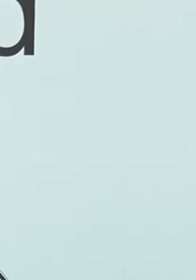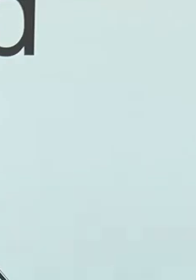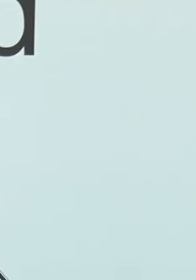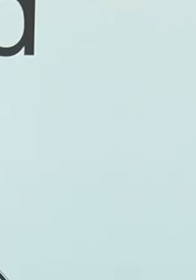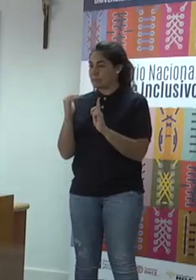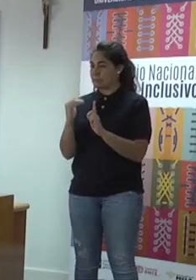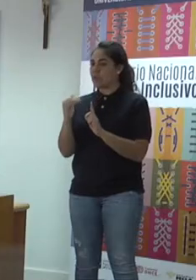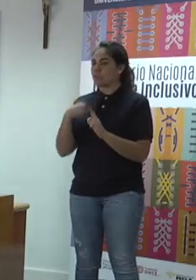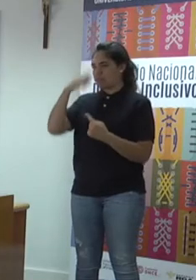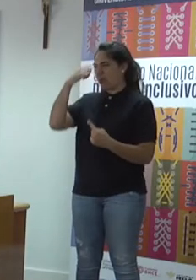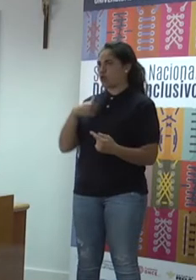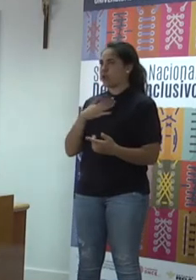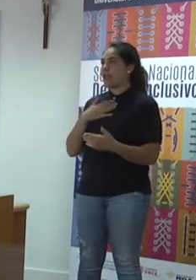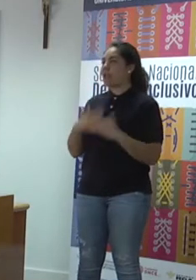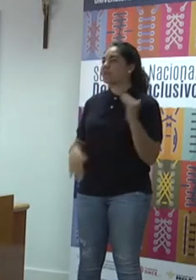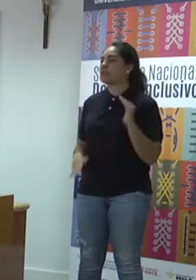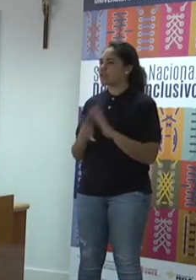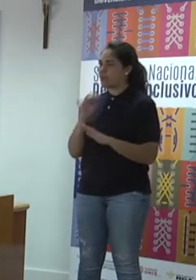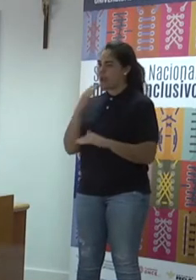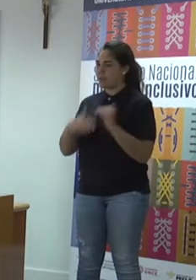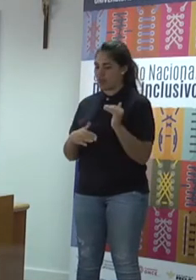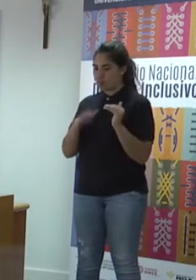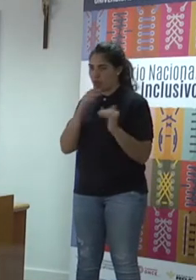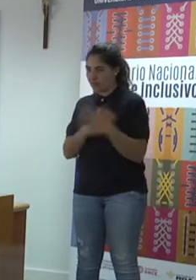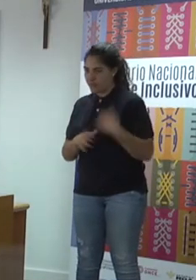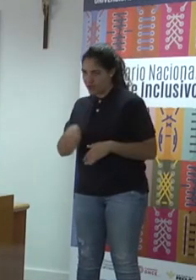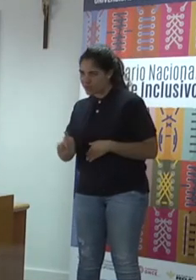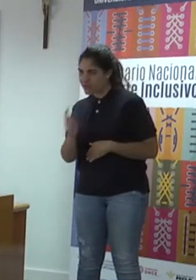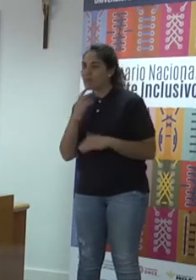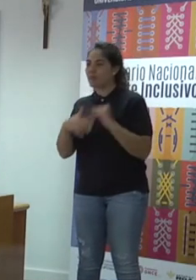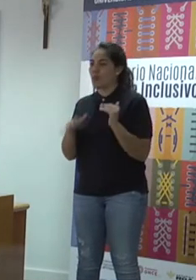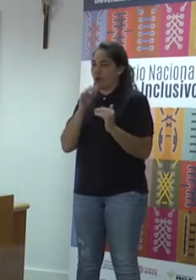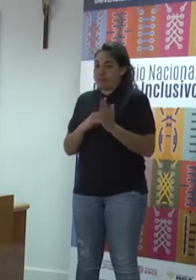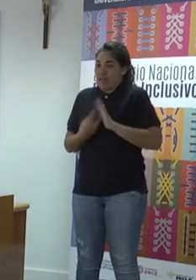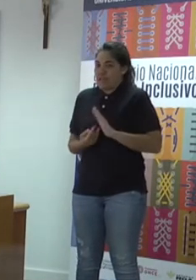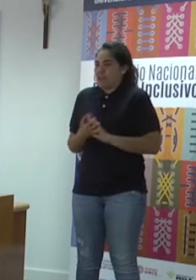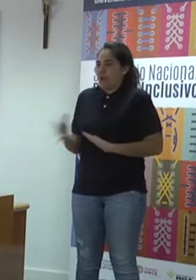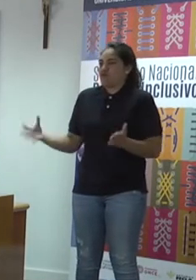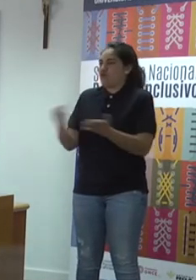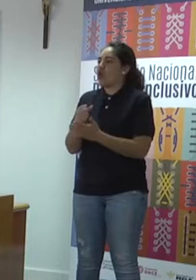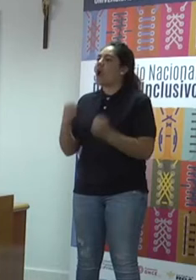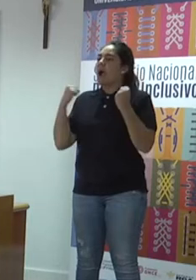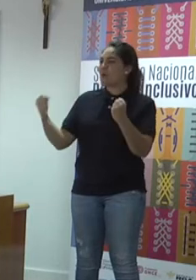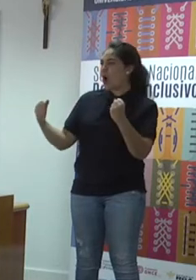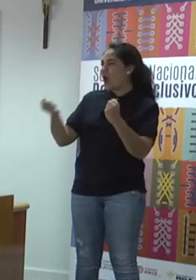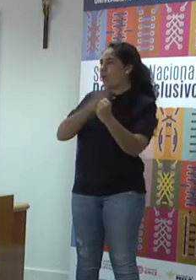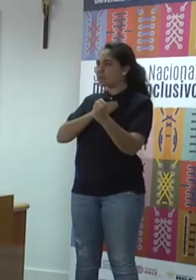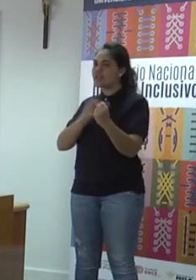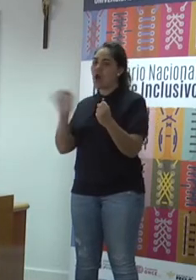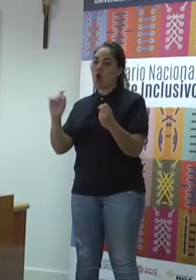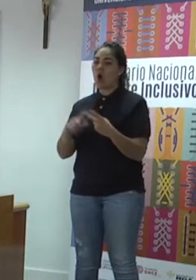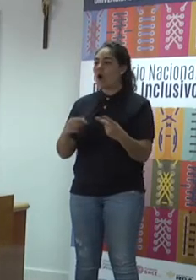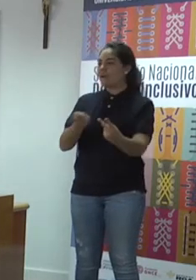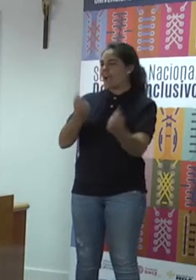sus limitaciones. Digo limitaciones no por la discapacidad, sino limitaciones a nivel técnicas, de que no todos podemos ser campeones de España, ni campeones del mundo, ni